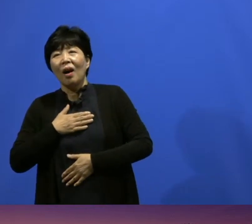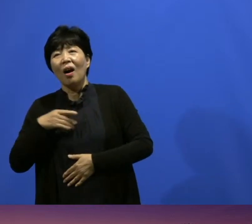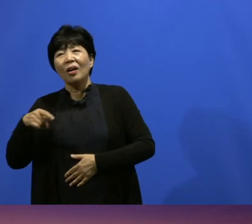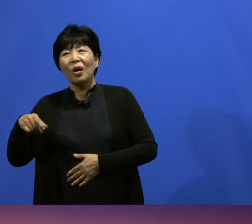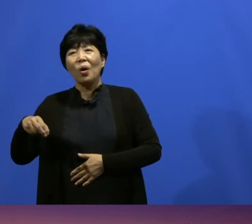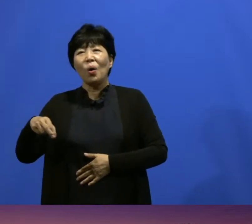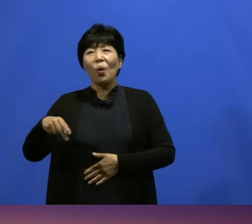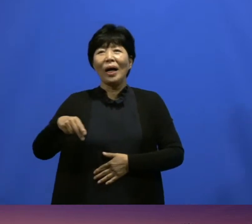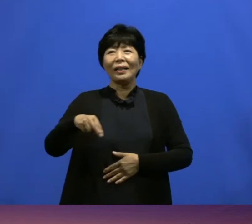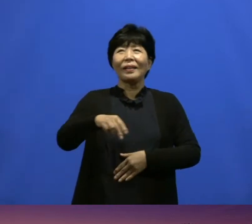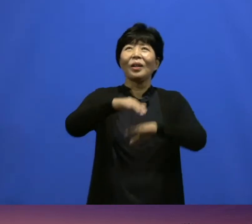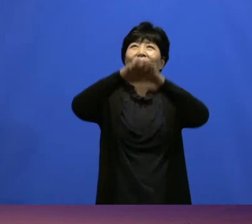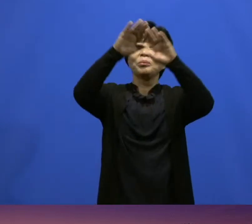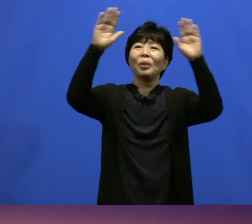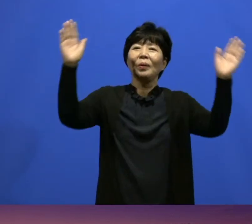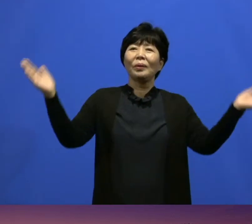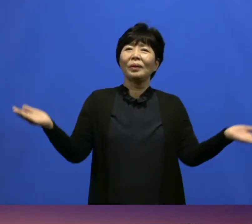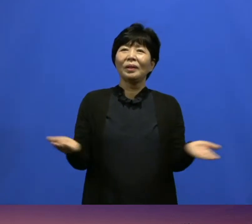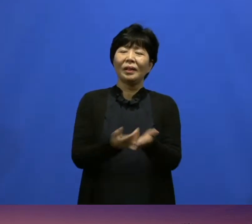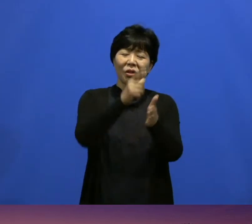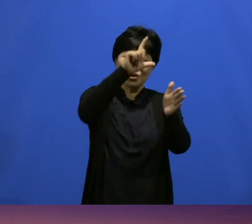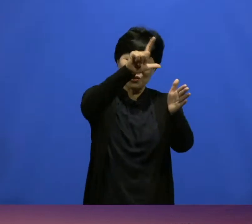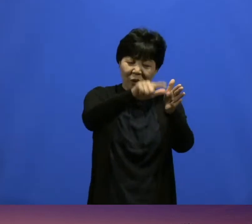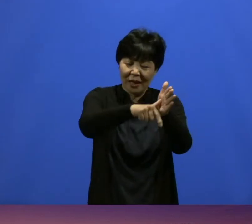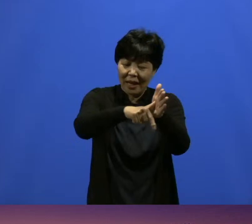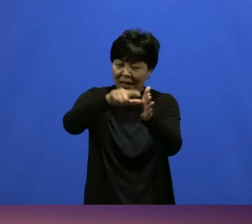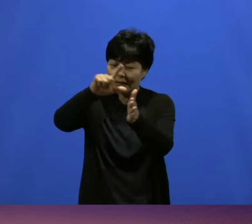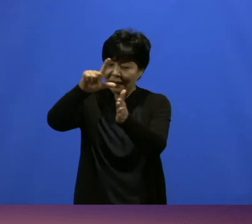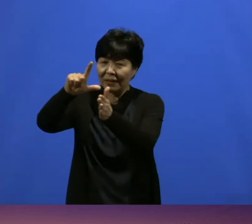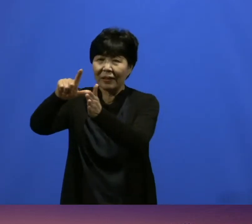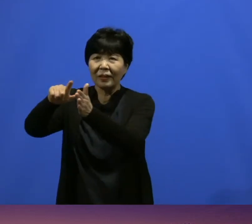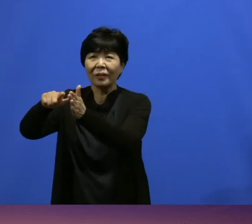내가 걸어왔던 모든